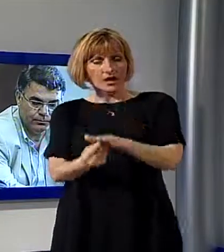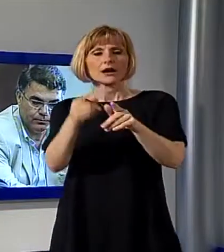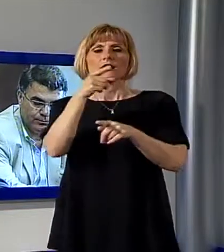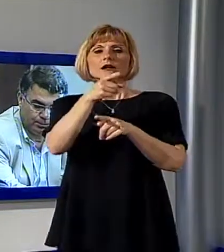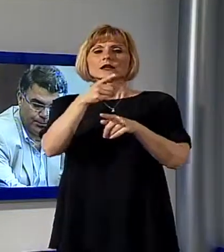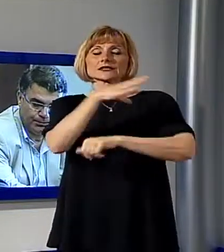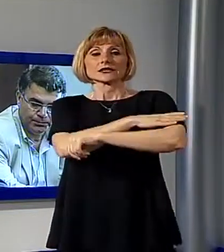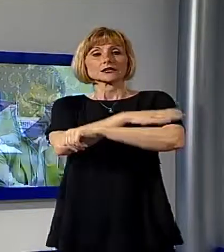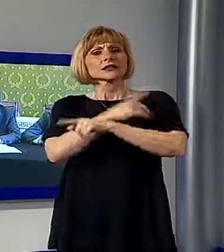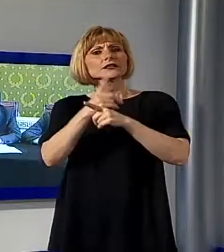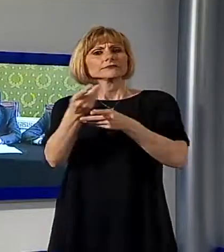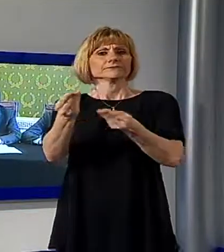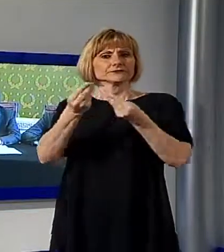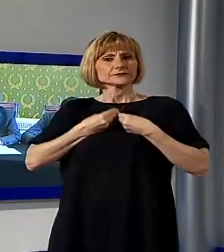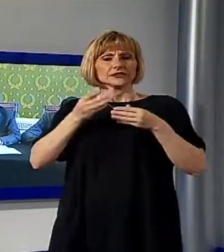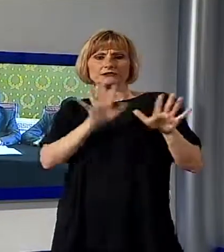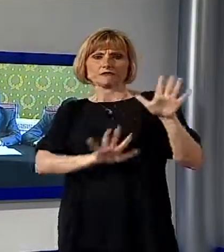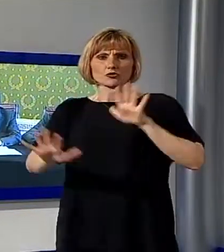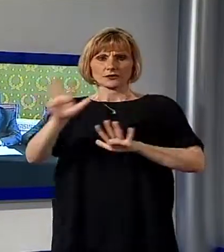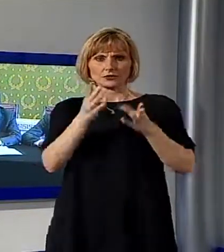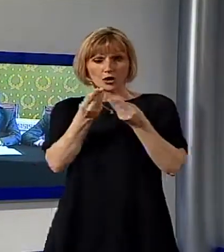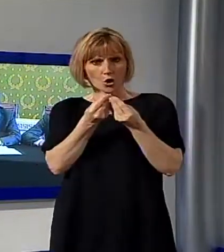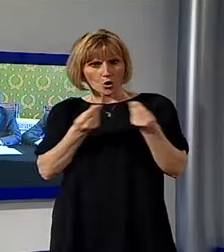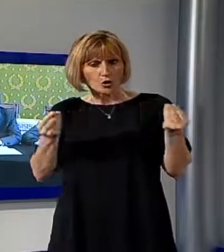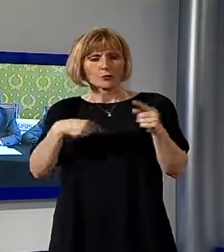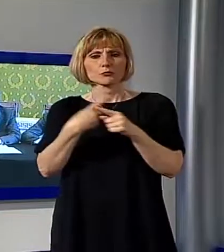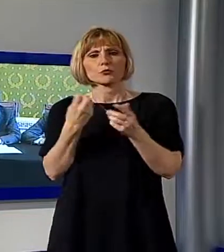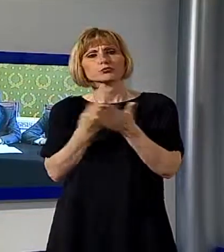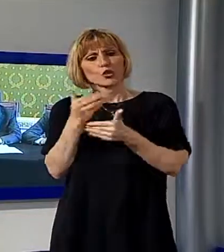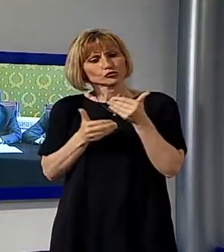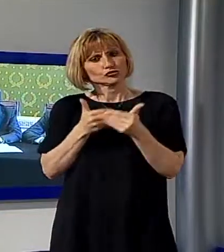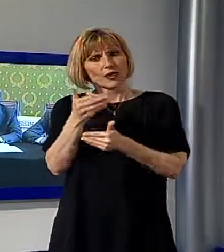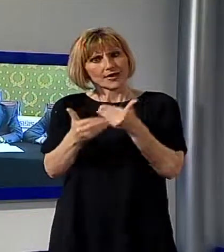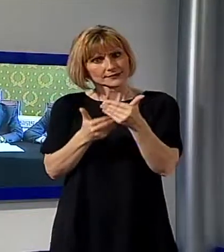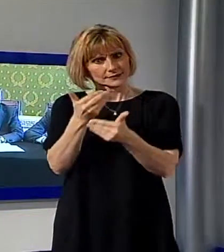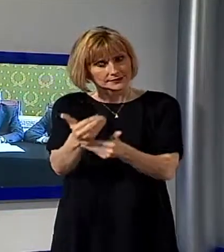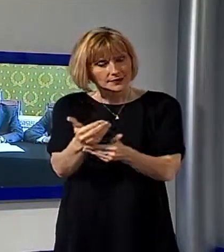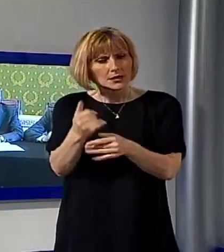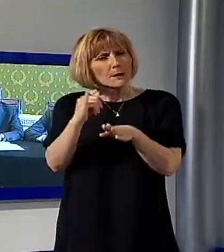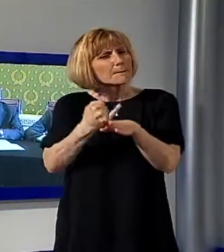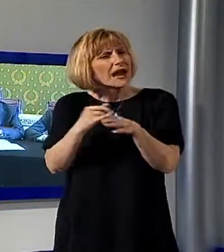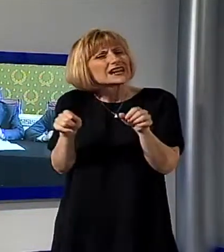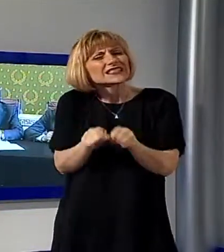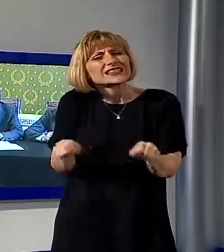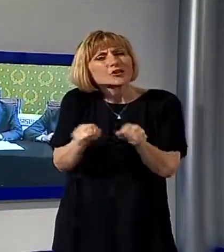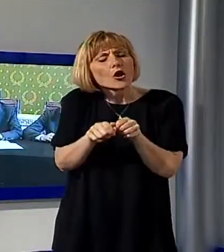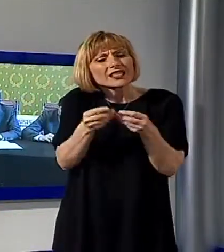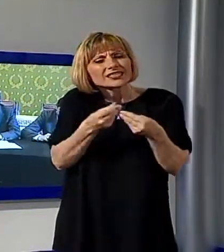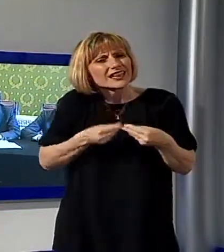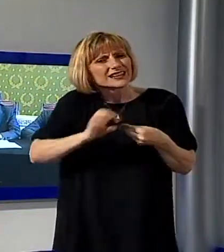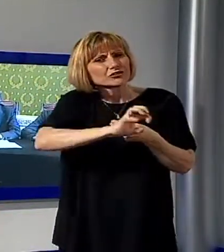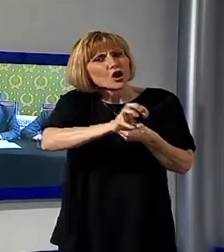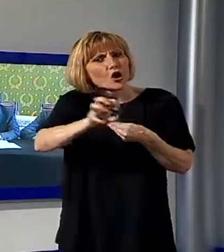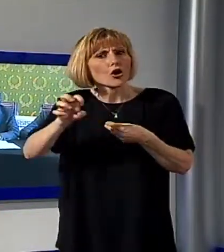bisogno di informazioni economiche e sui processi produttivi sempre più dettagliate in tutte le realtà territoriali. Anche